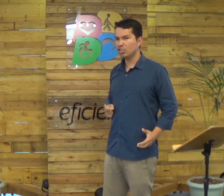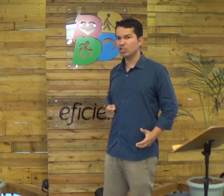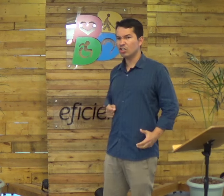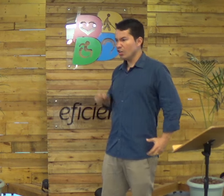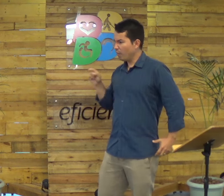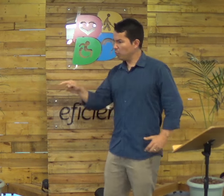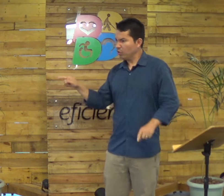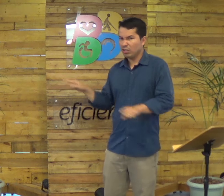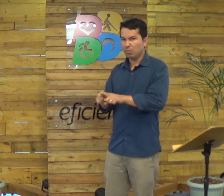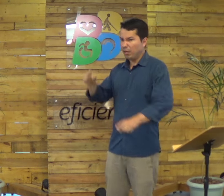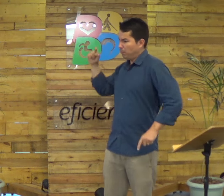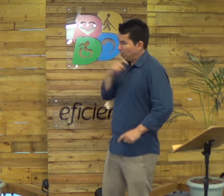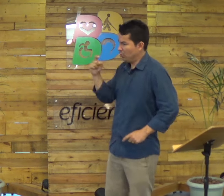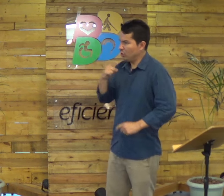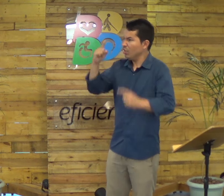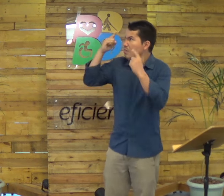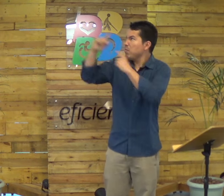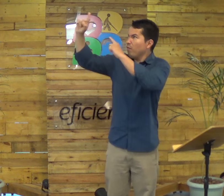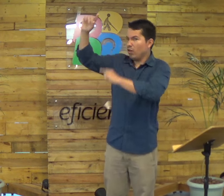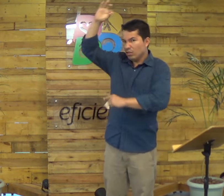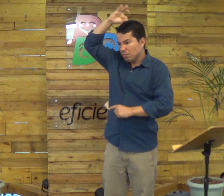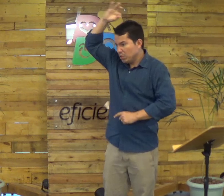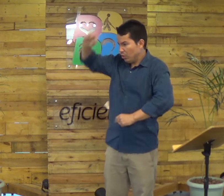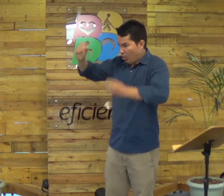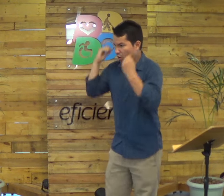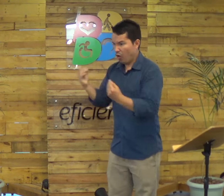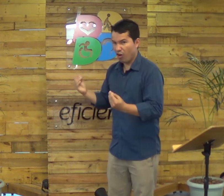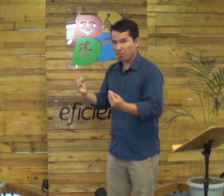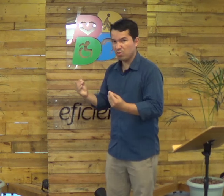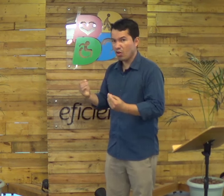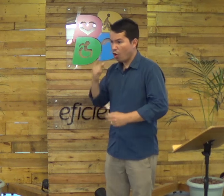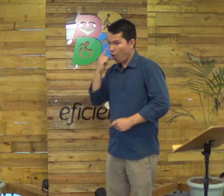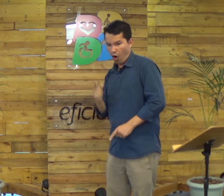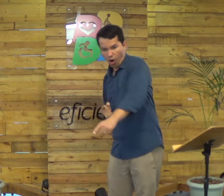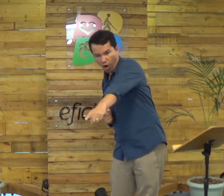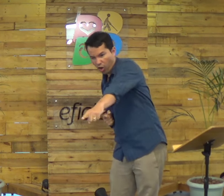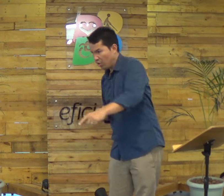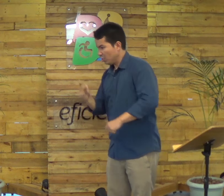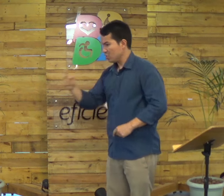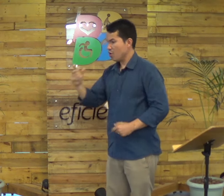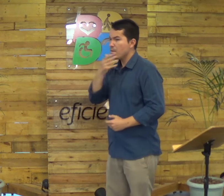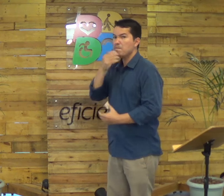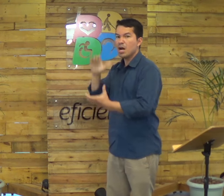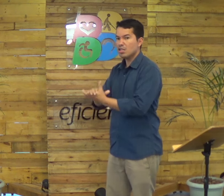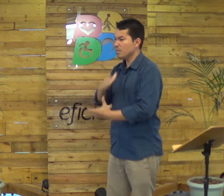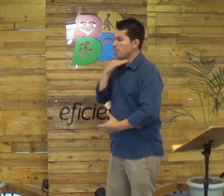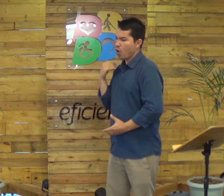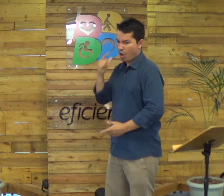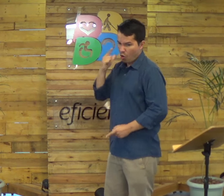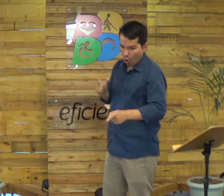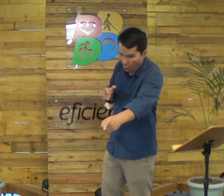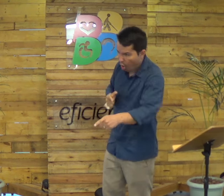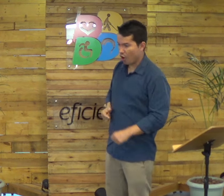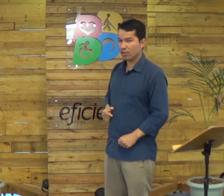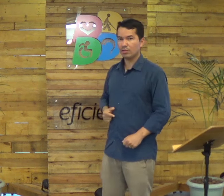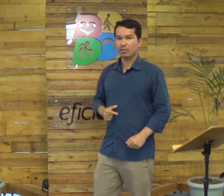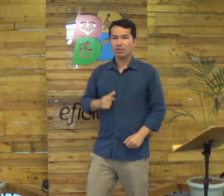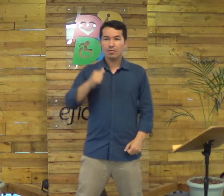Mas, você está mentindo para mim? Está mentindo para Deus também? Como é que você pode? Olha só, olha seu marido morto ali no chão, você está